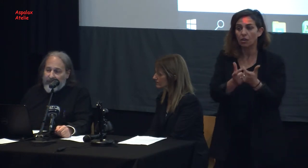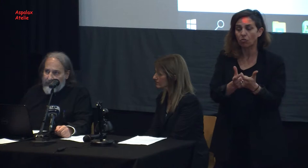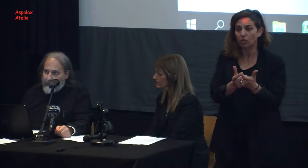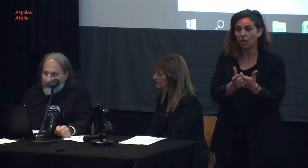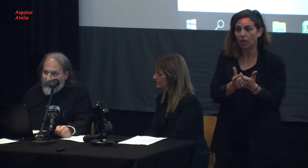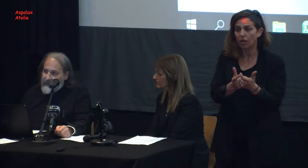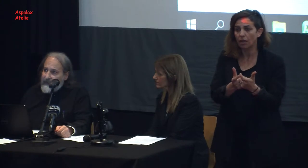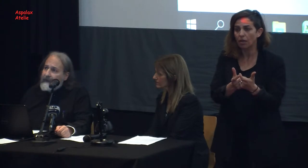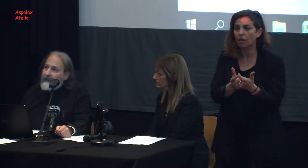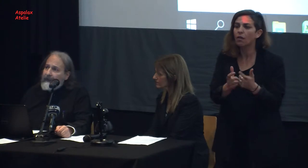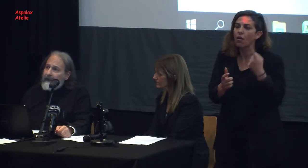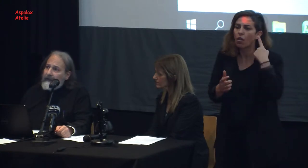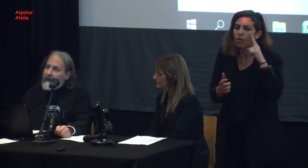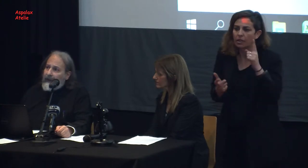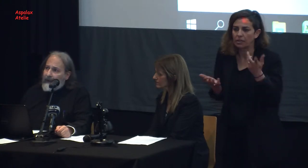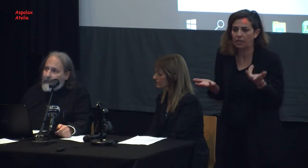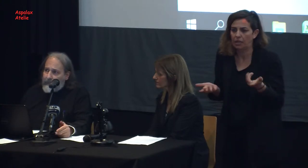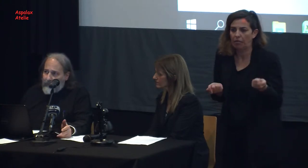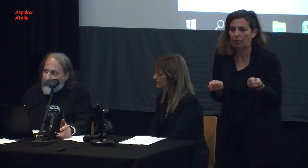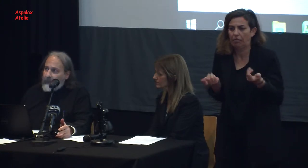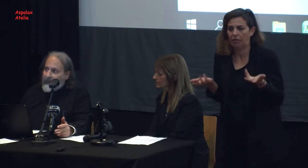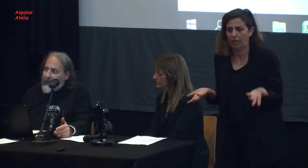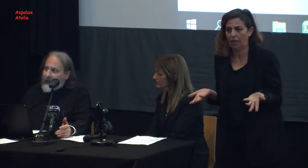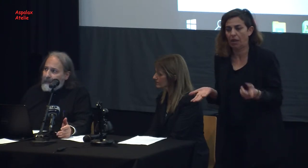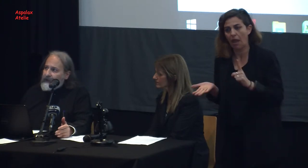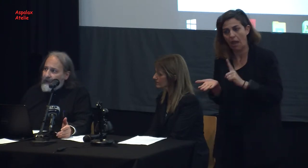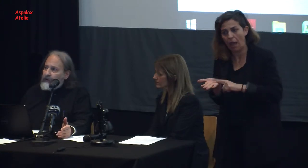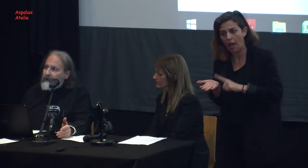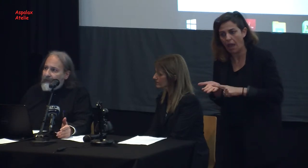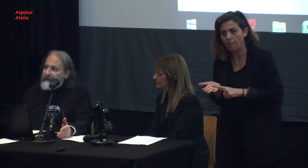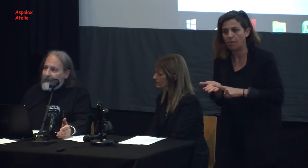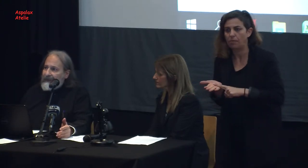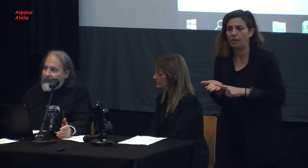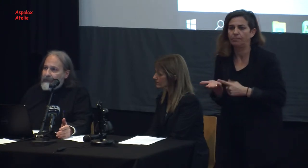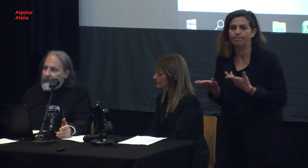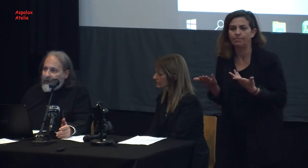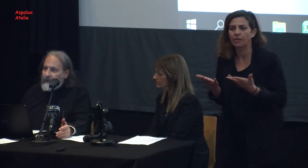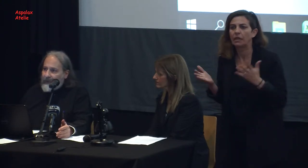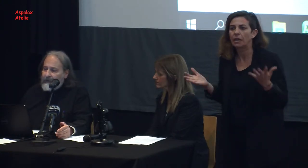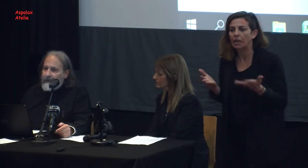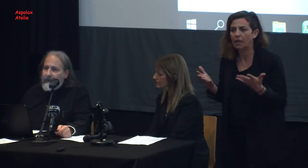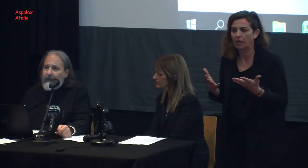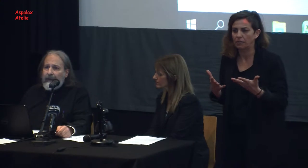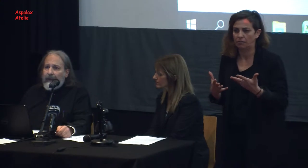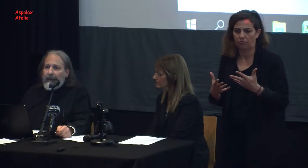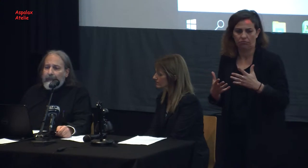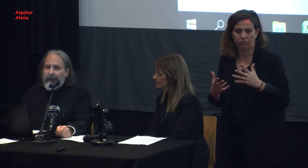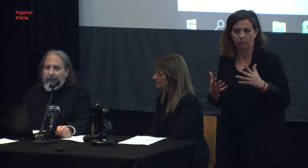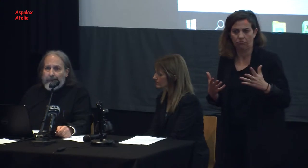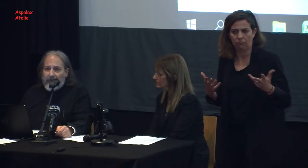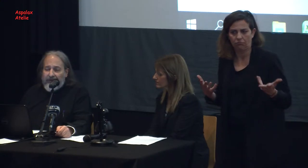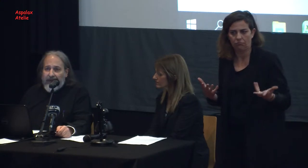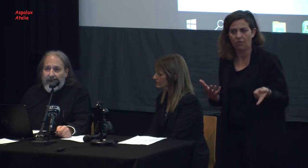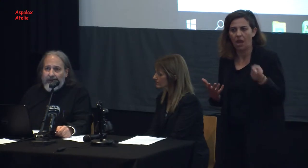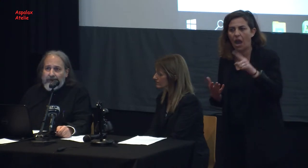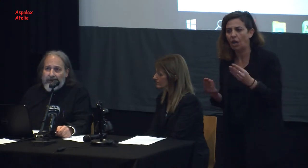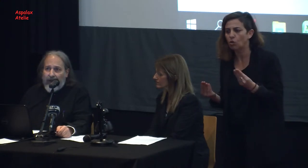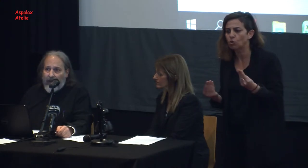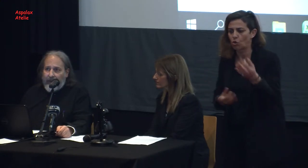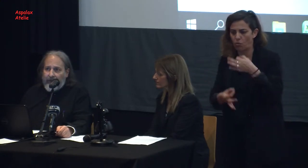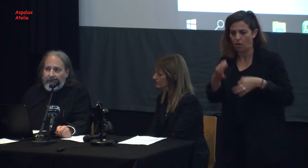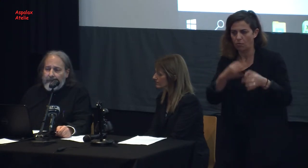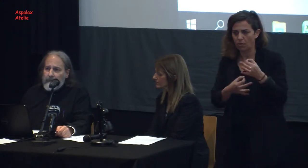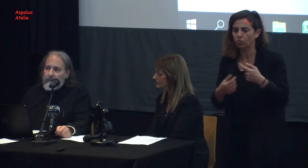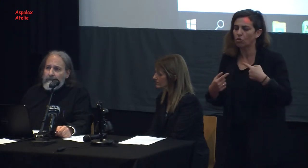δεχτούν αυτή την απόφαση και ότι έπρεπε κάπως αλλιώς να με συμμαζέψουν, τέλος πάντων, πήρα μία απόφαση να γυρίσω